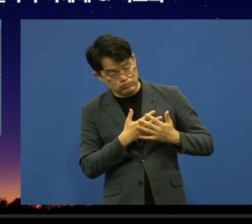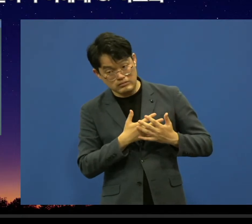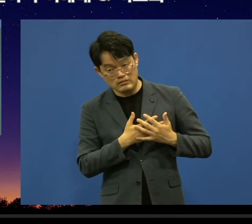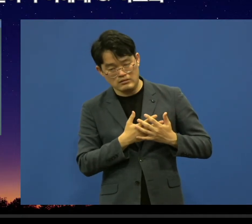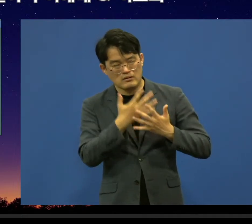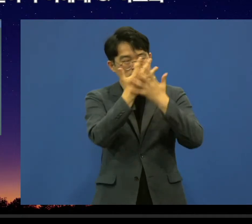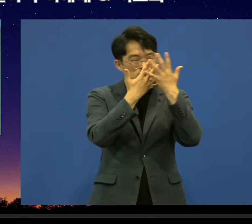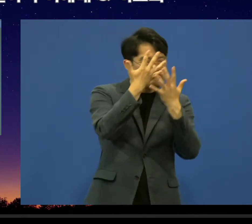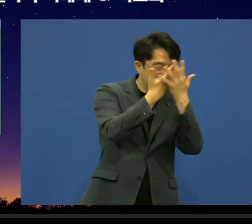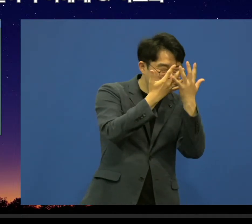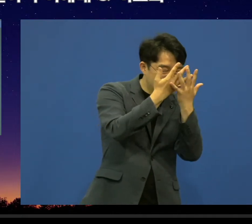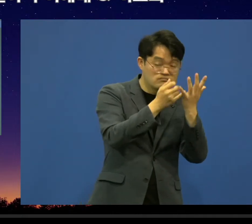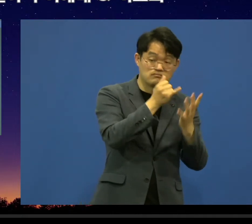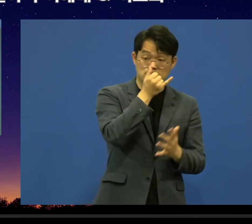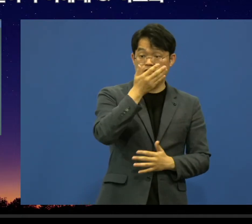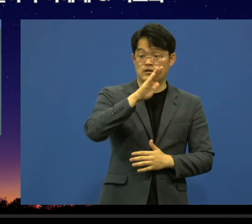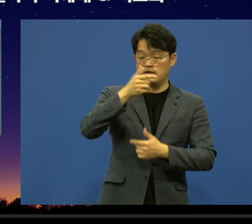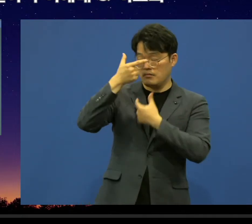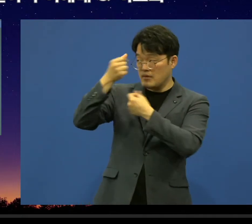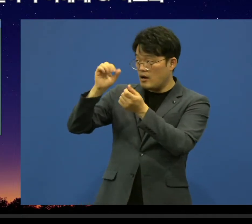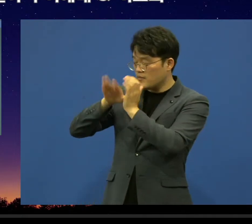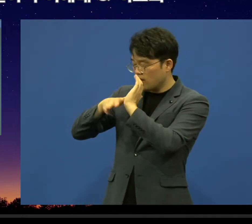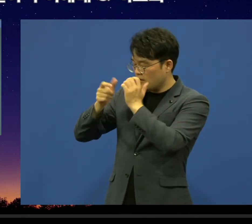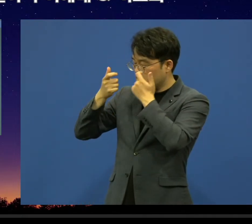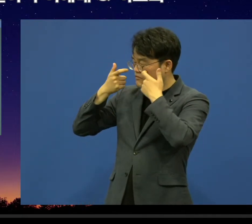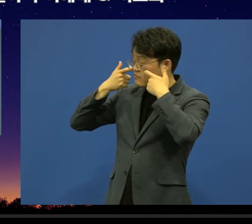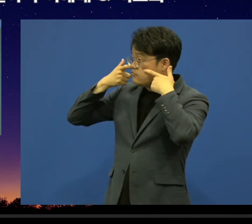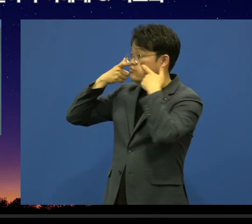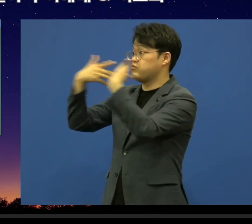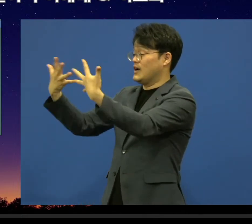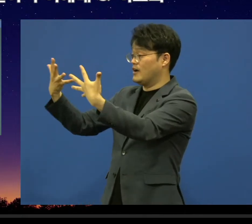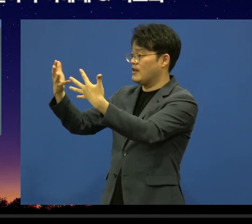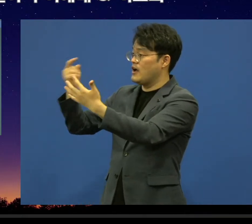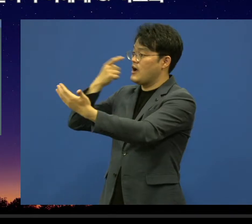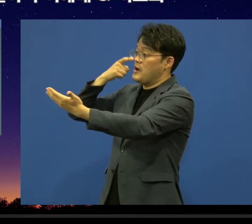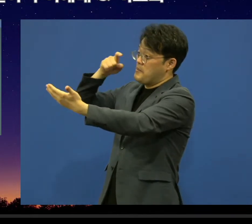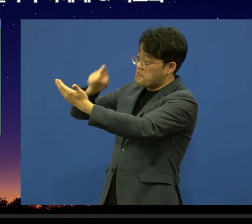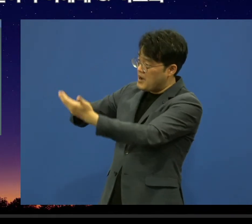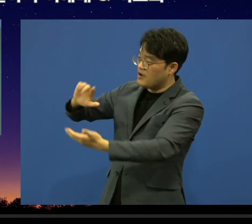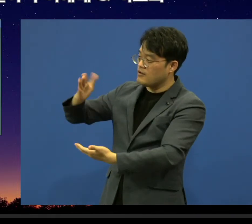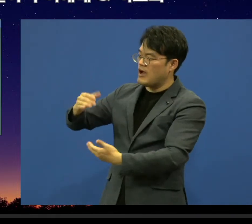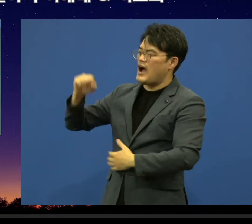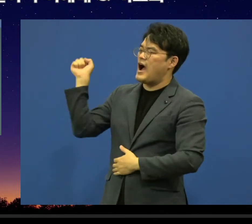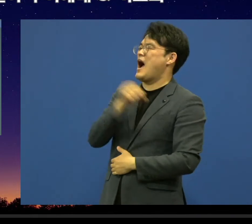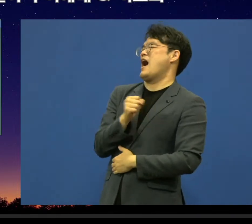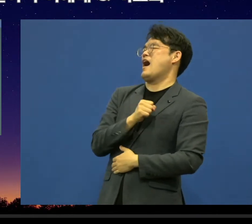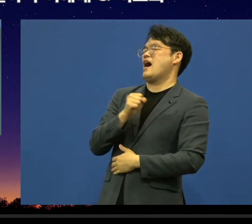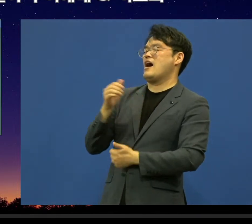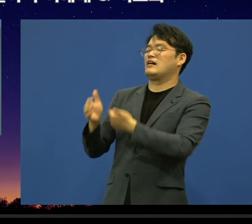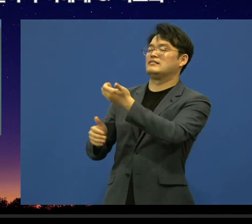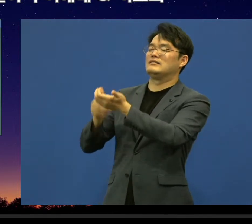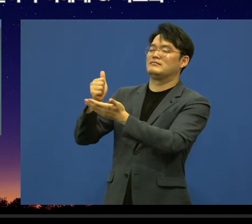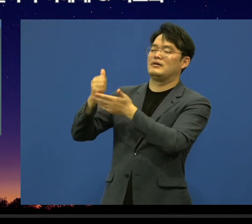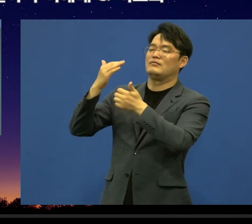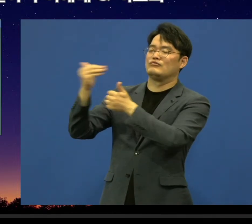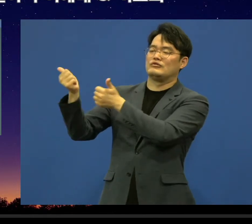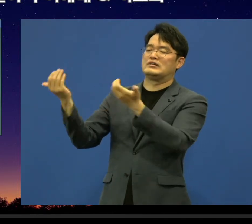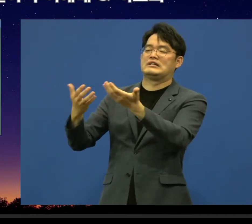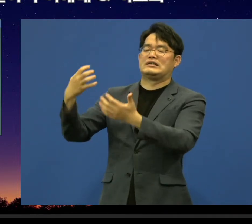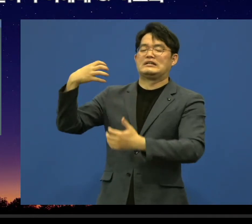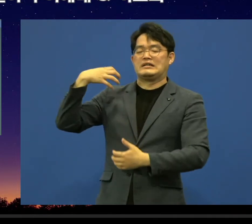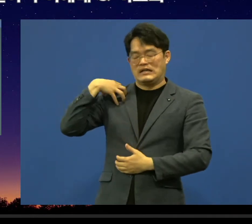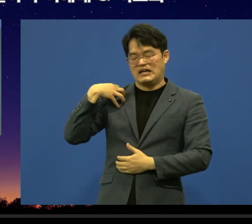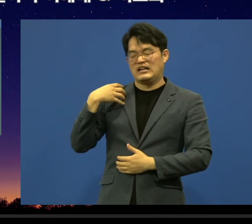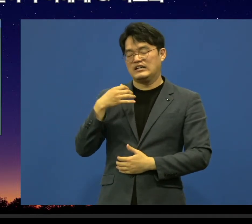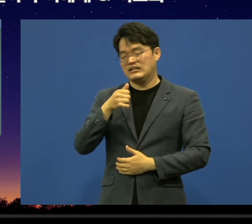부르심 앞에서 무릎을 칠 날이 오는 것입니다. 그러므로 여러분, 우리의 신앙의 전성기가 아직 없다고